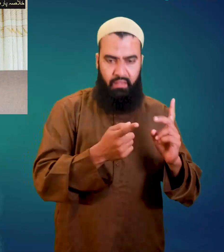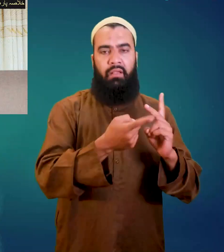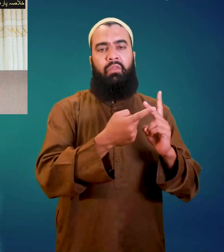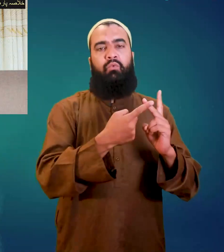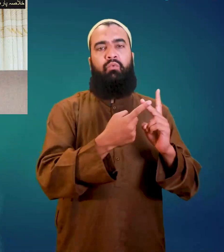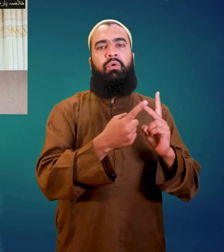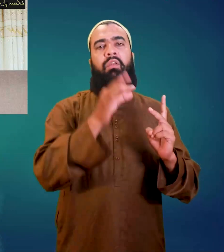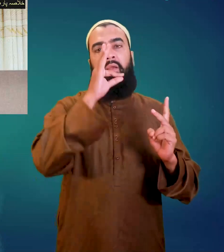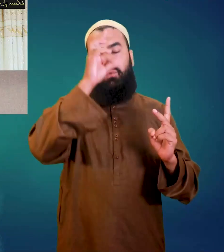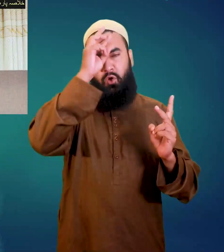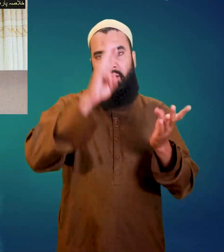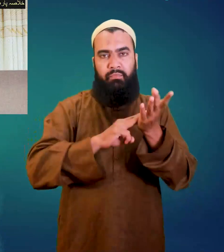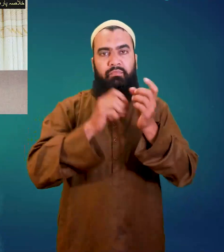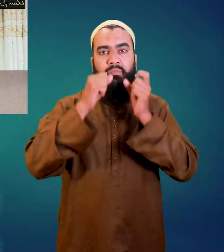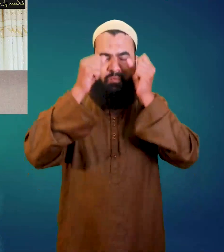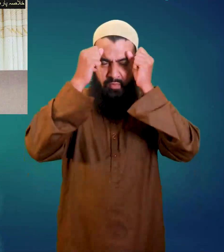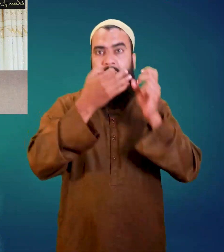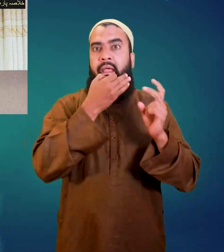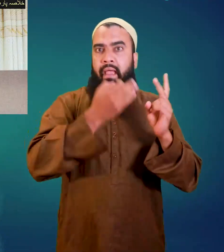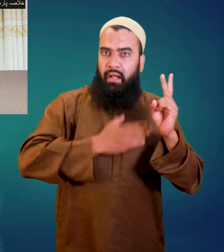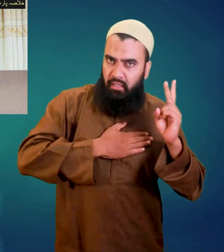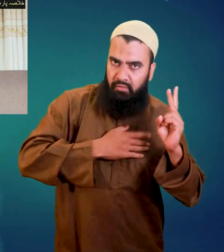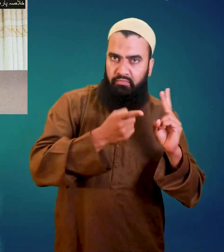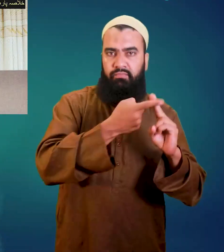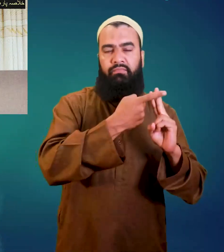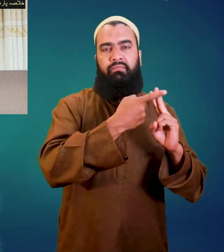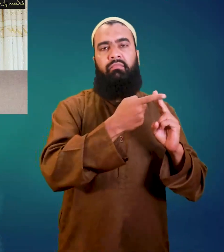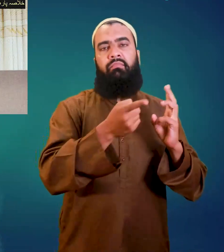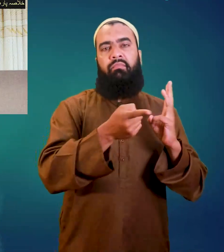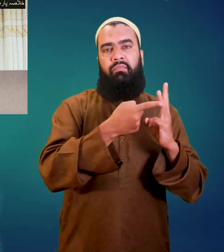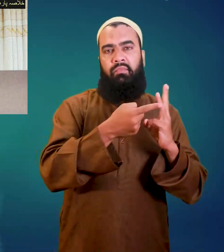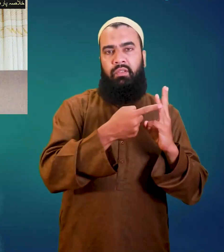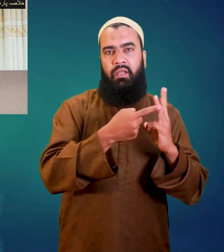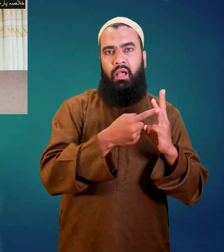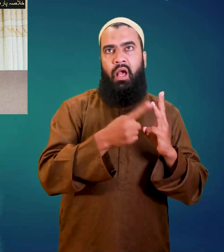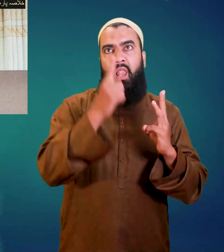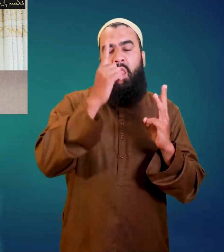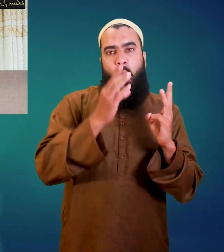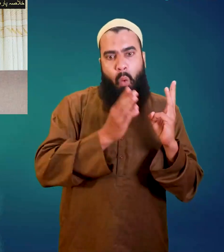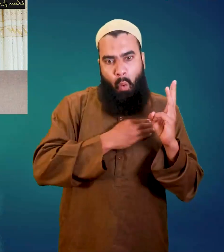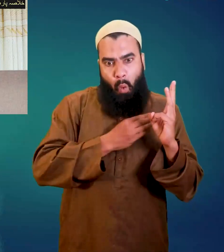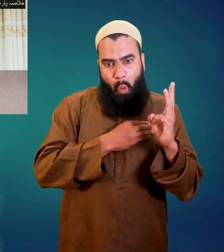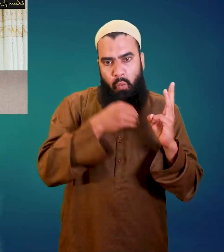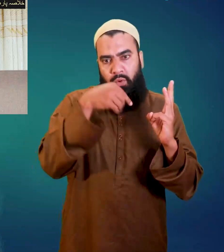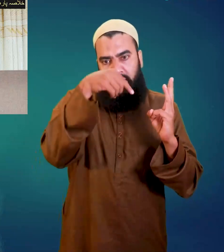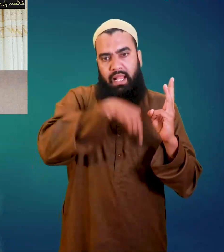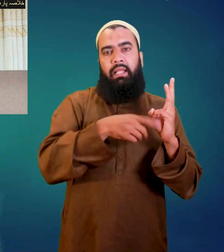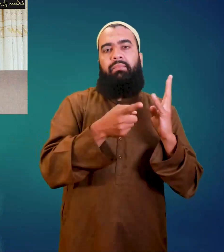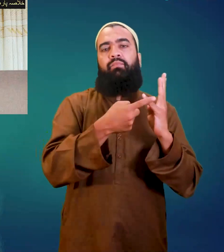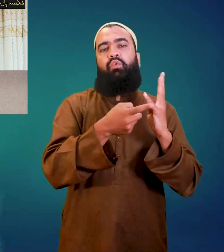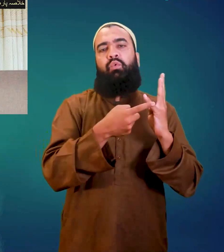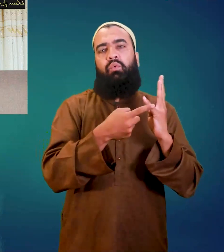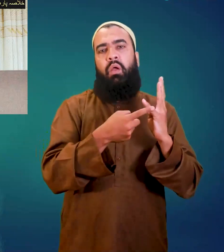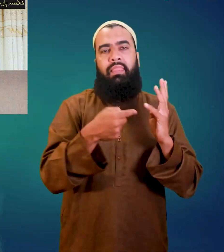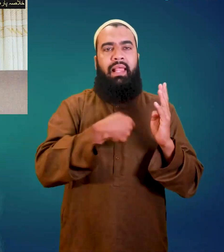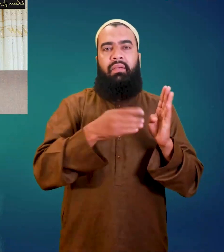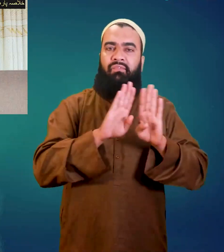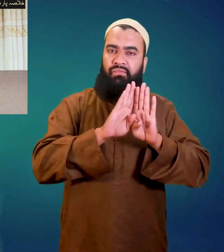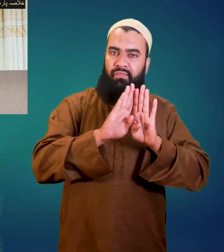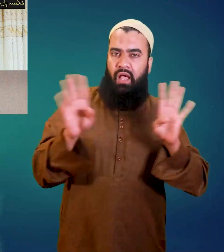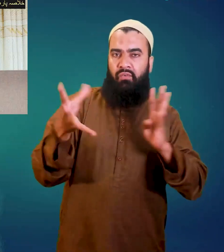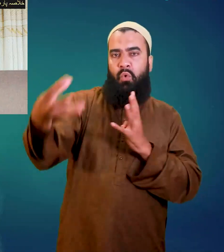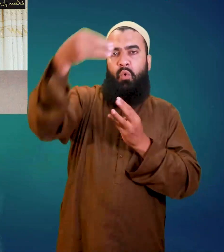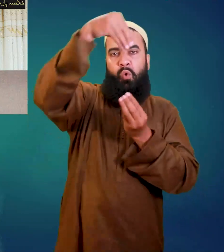کرنا، تیسرا خشیت الہی ہونا، اور چوتھا تقوی۔ یہ 4 چیزیں بیان کر کے